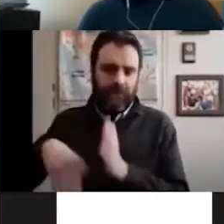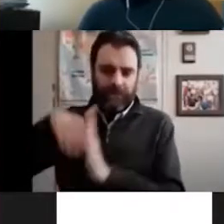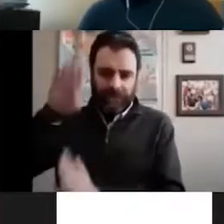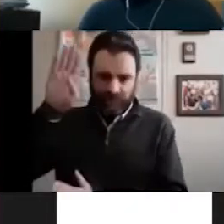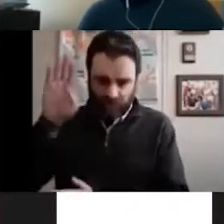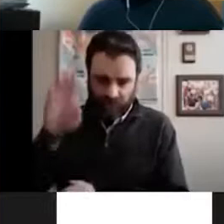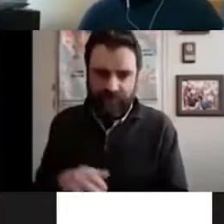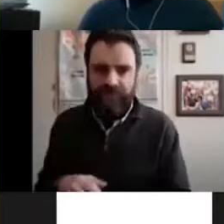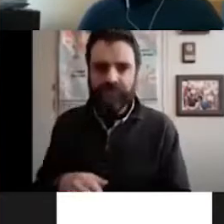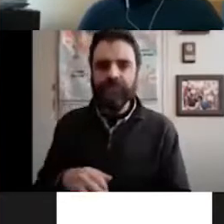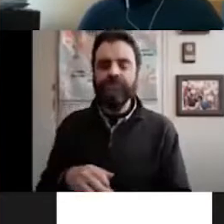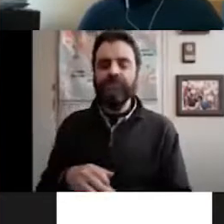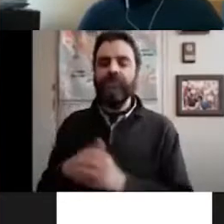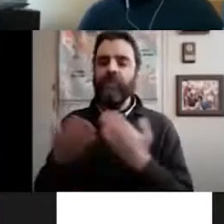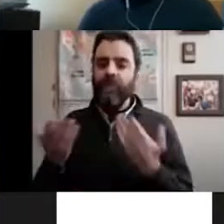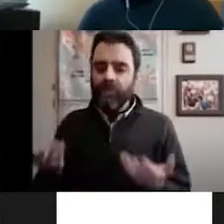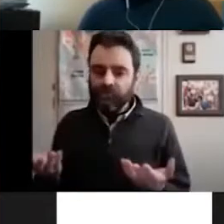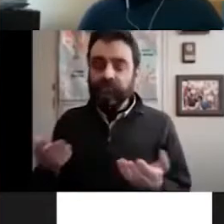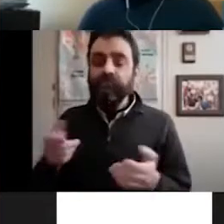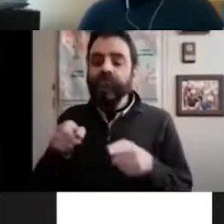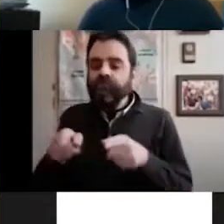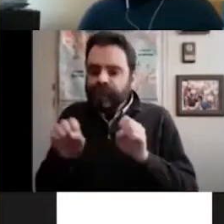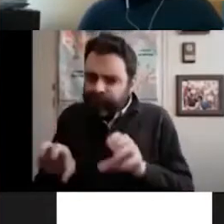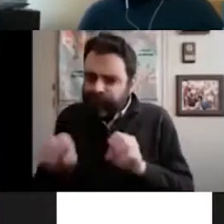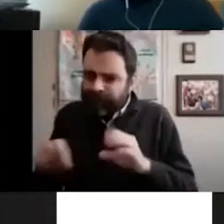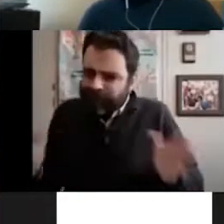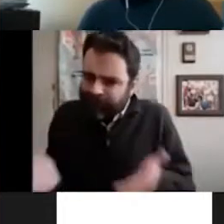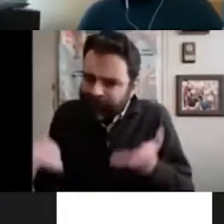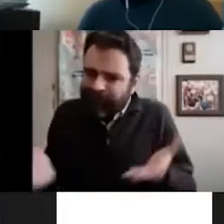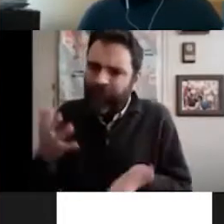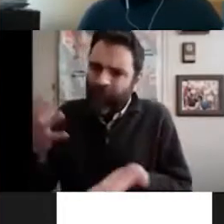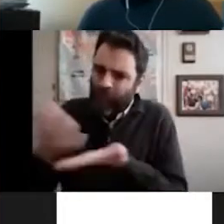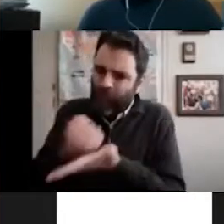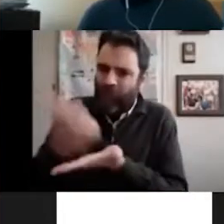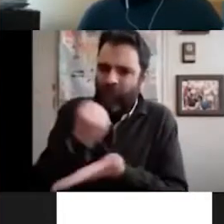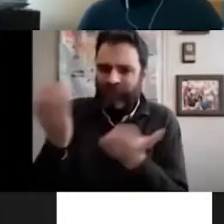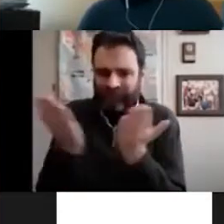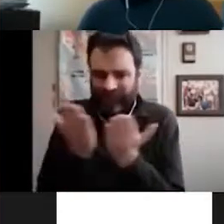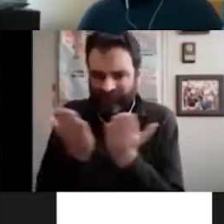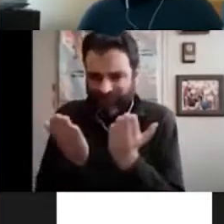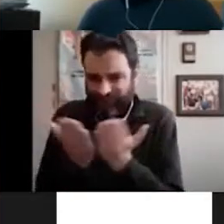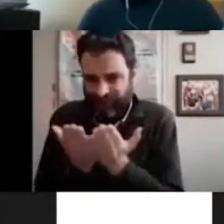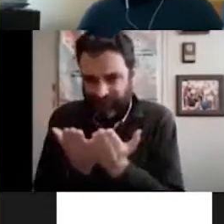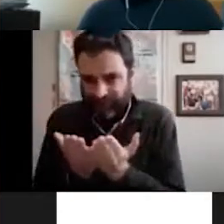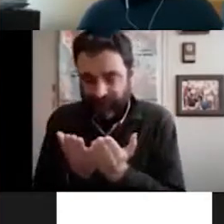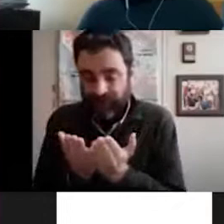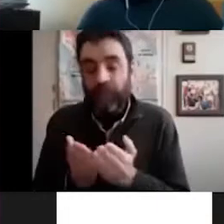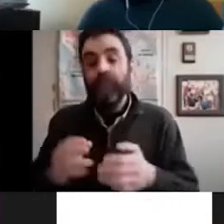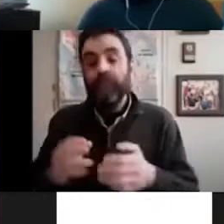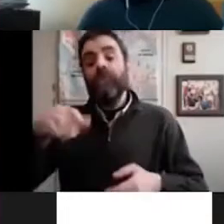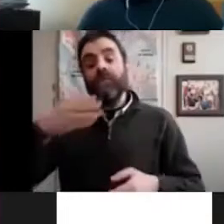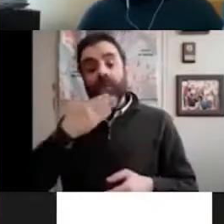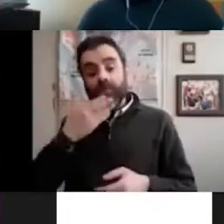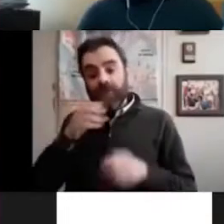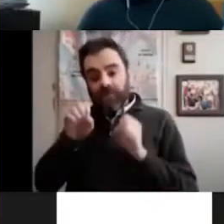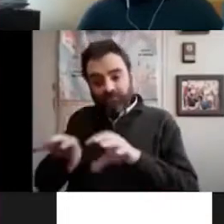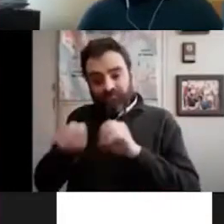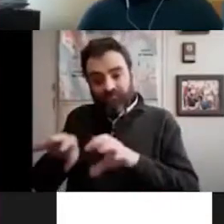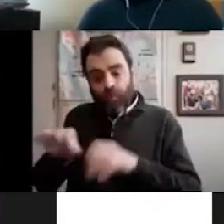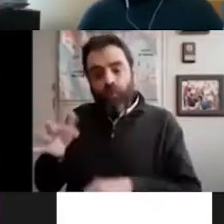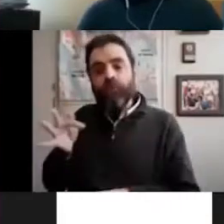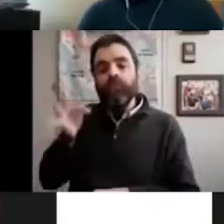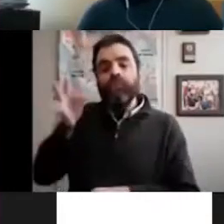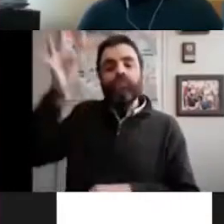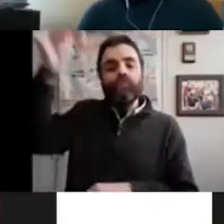vida, ¿cierto? En sus casas, mayoritariamente, pero les enseñamos y los motivamos ¿para qué? Para que logren